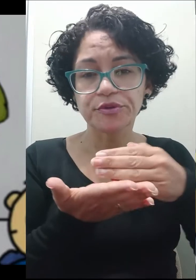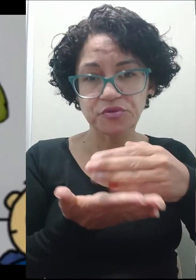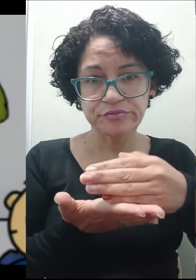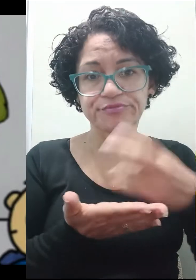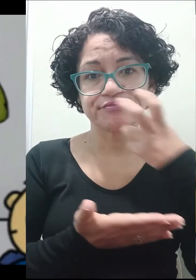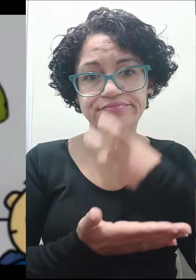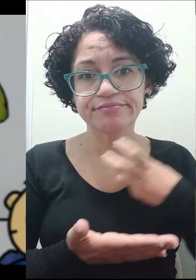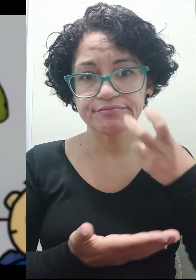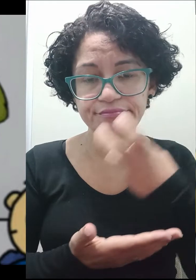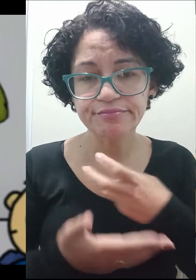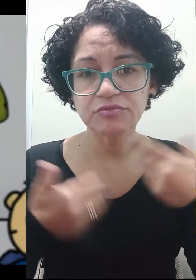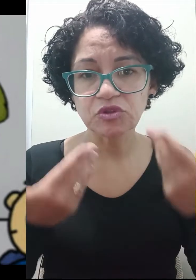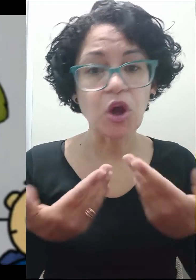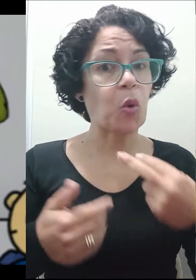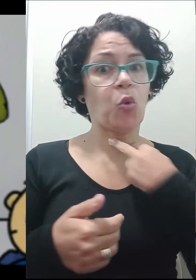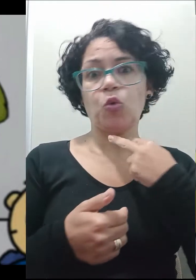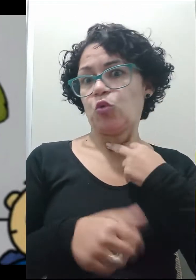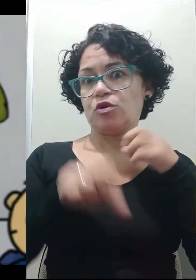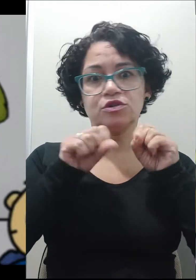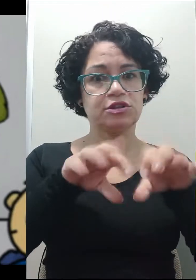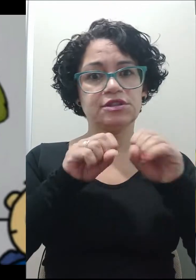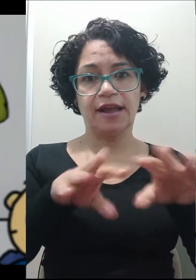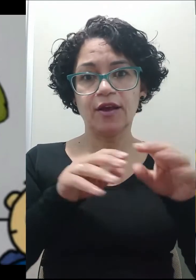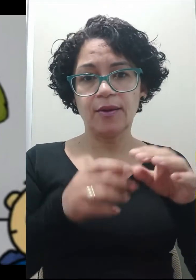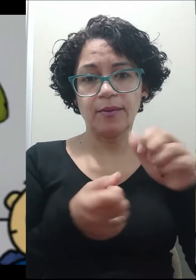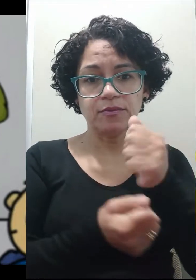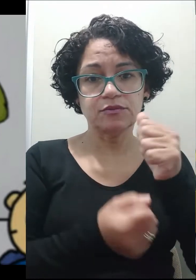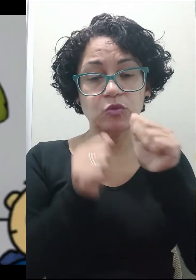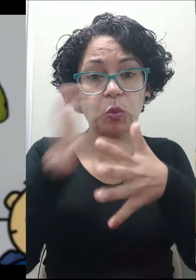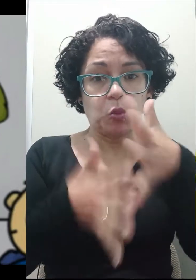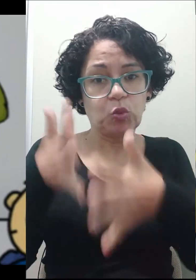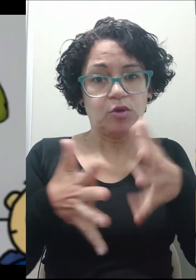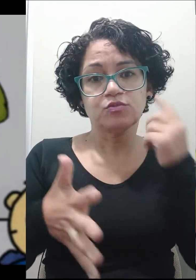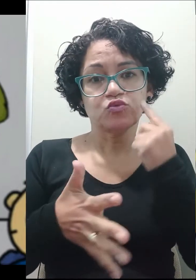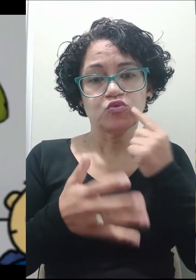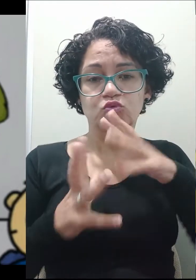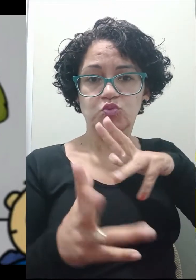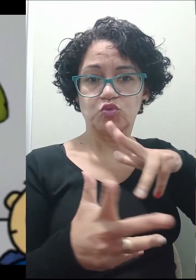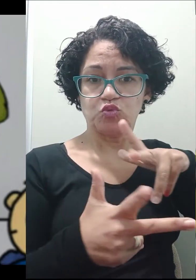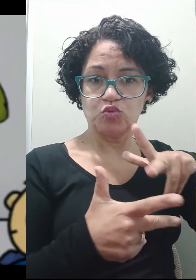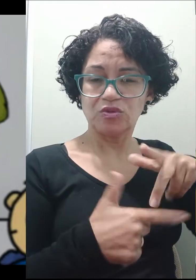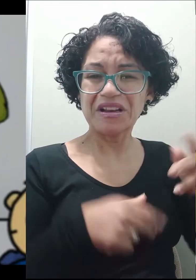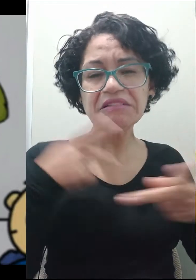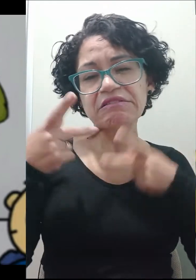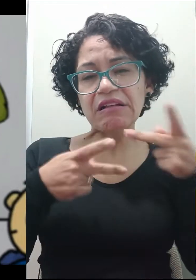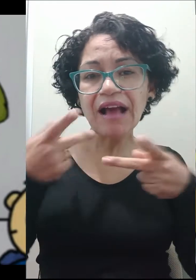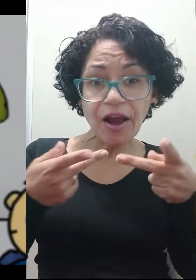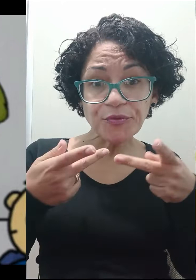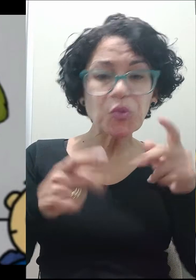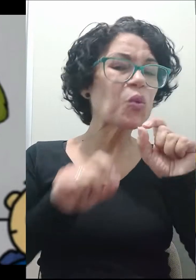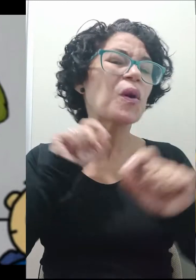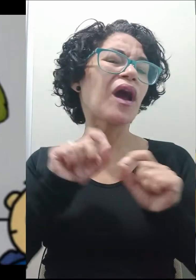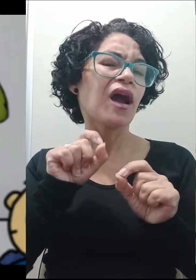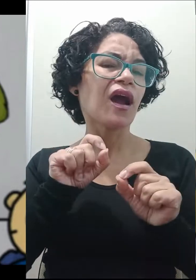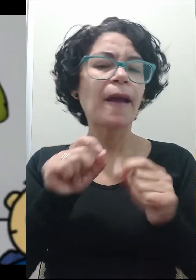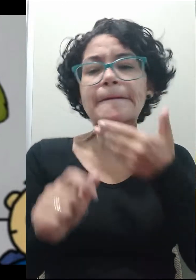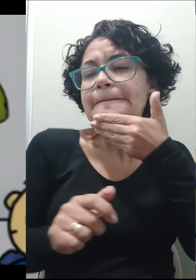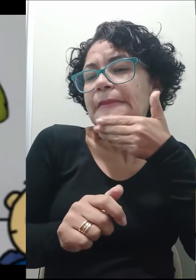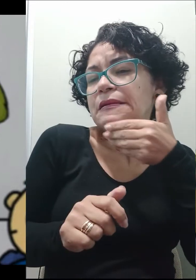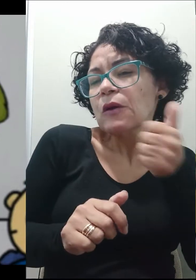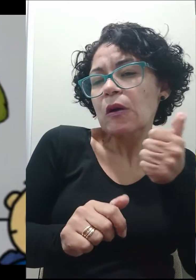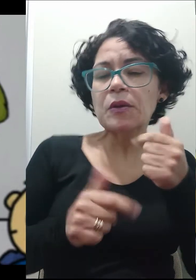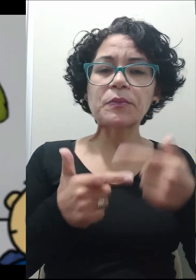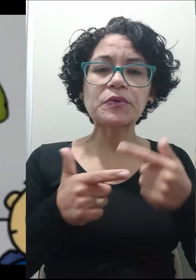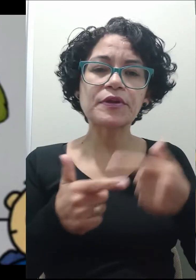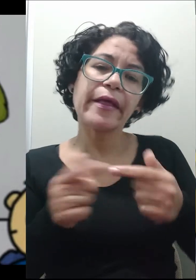oficialmente ensinada aos surdos em todo o mundo. A justificativa era a de